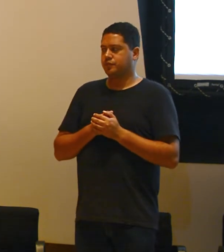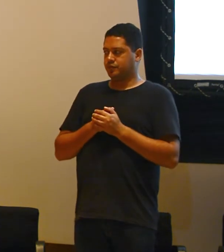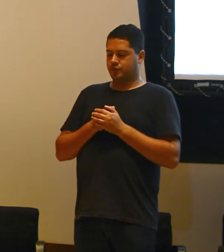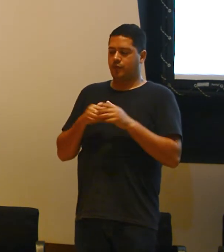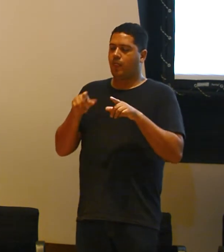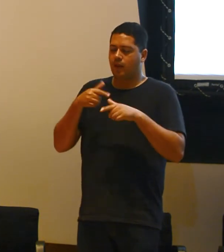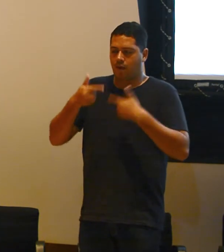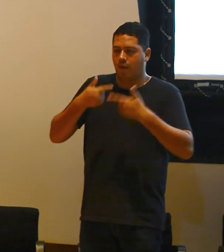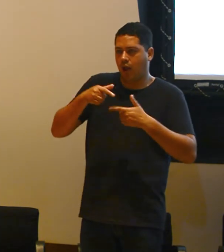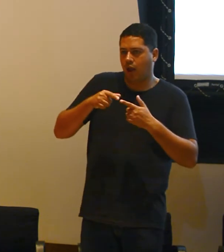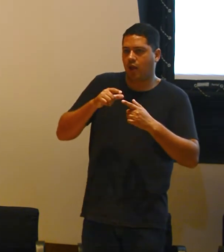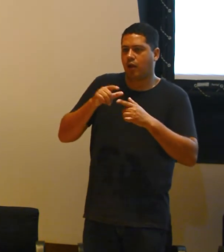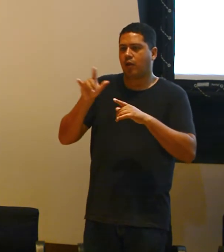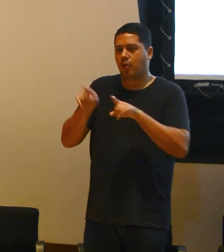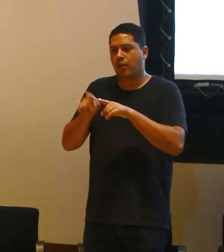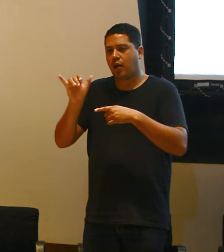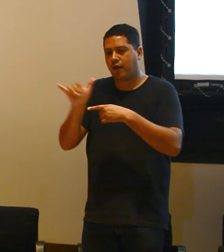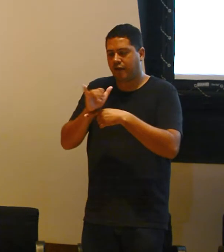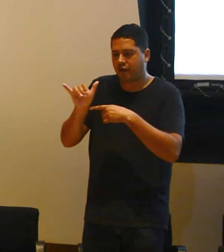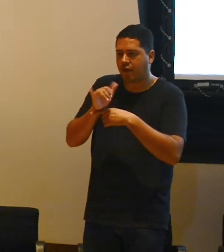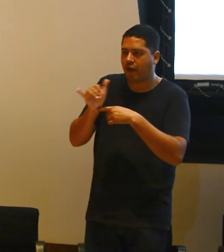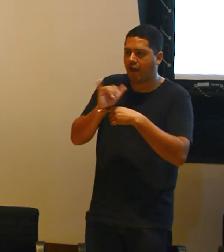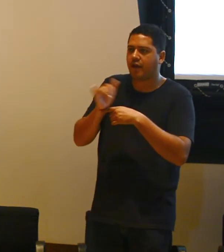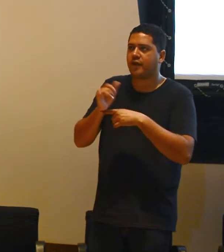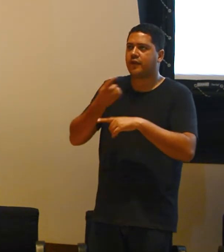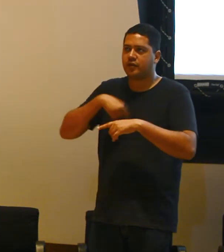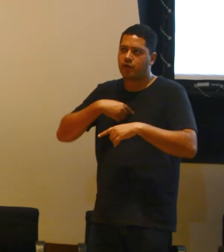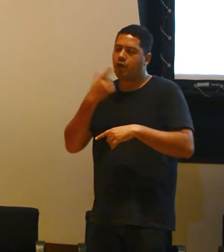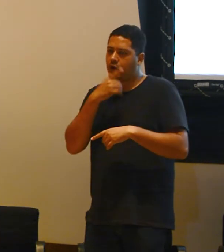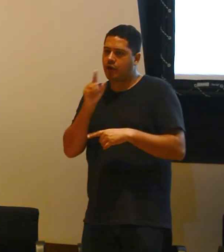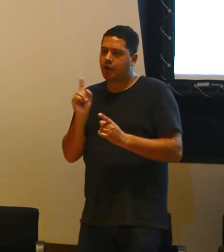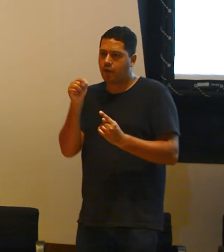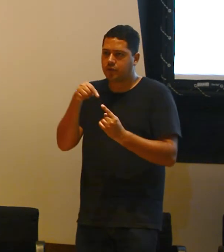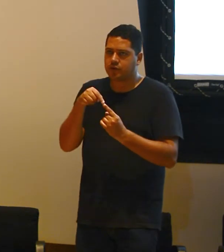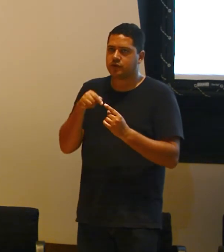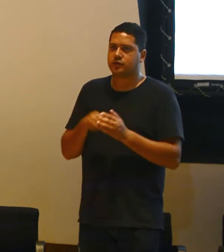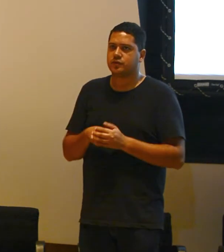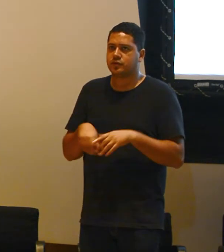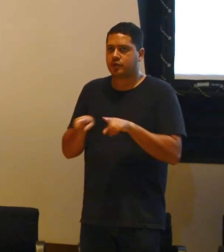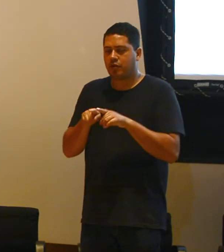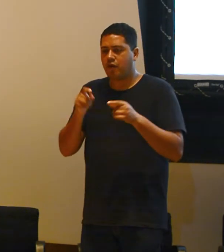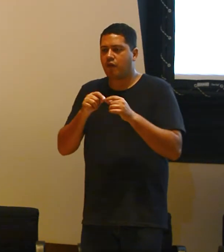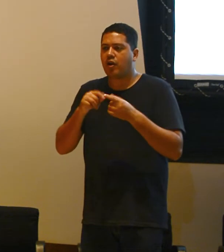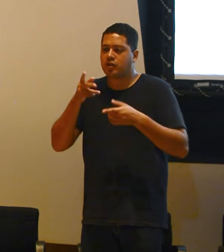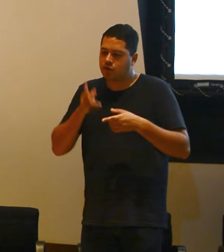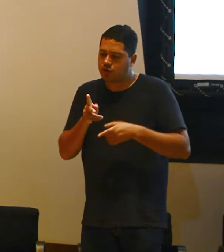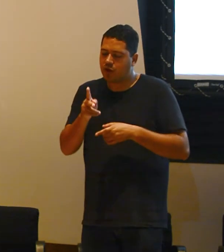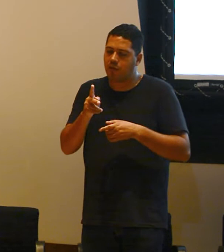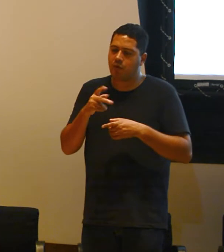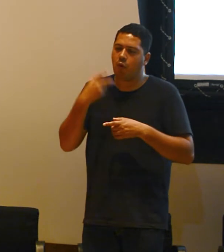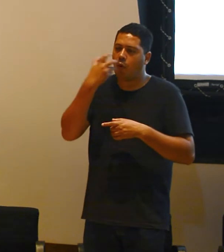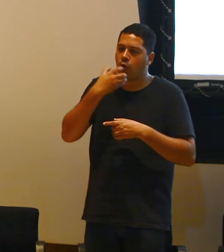essas técnicas, essas estratégias, para a gente conseguir chegar nesse objetivo, fazendo sempre os sons do Ling, né? Que são